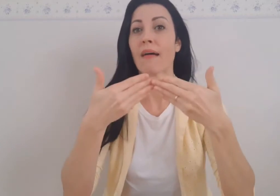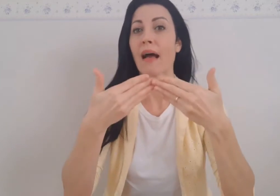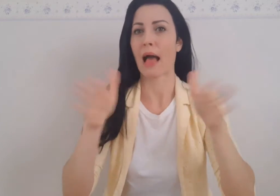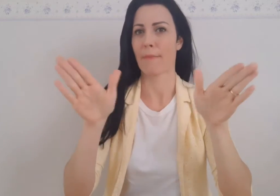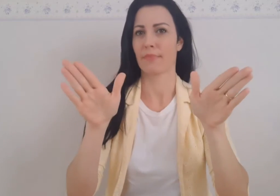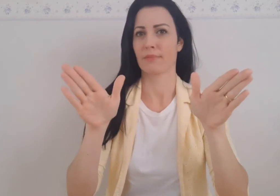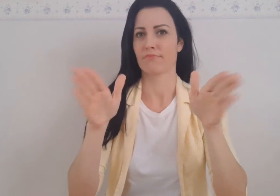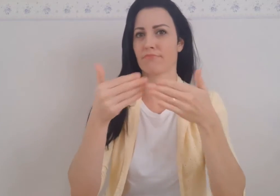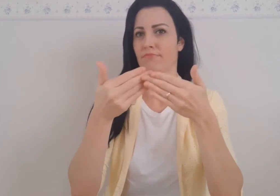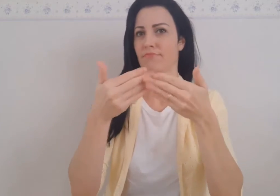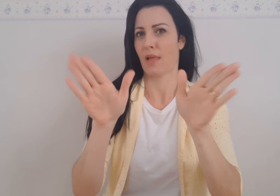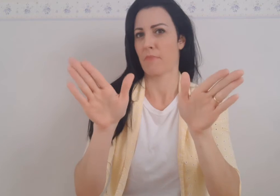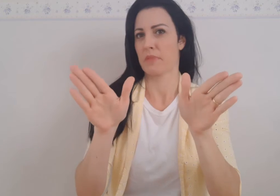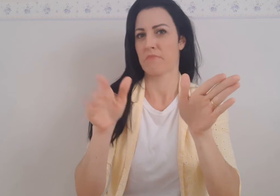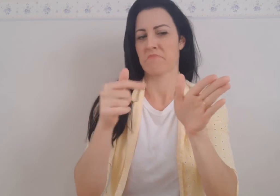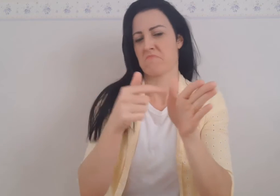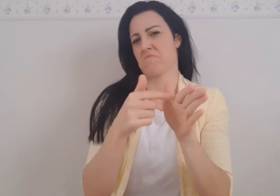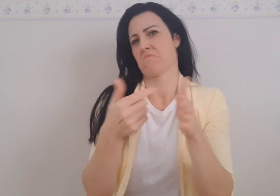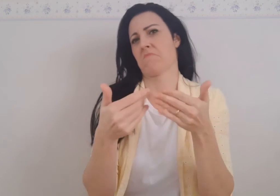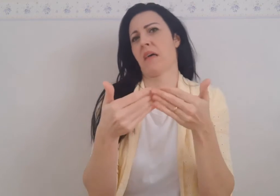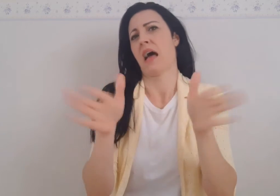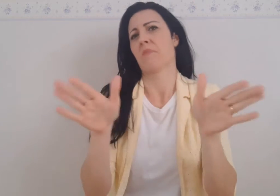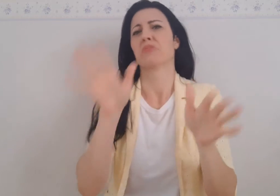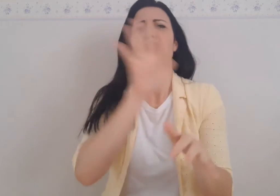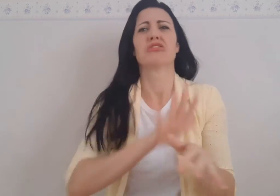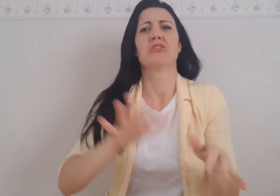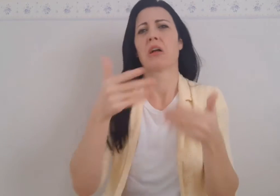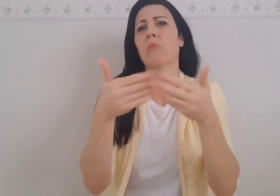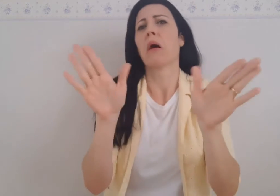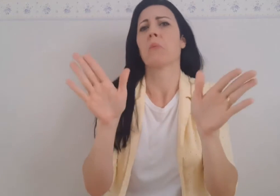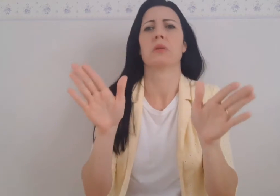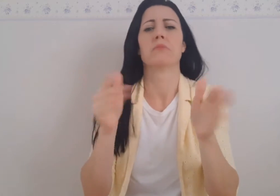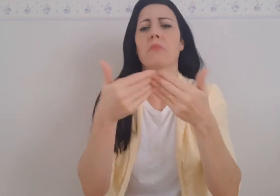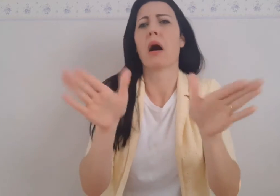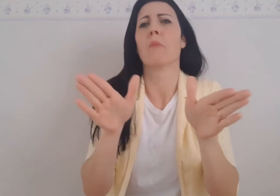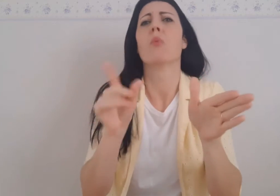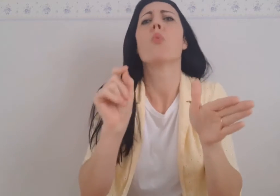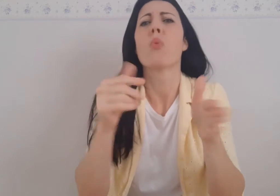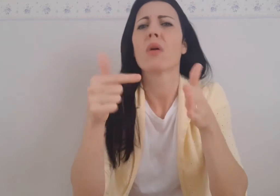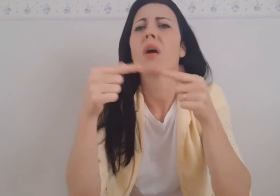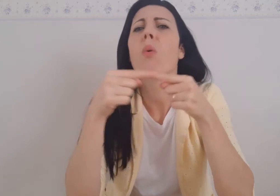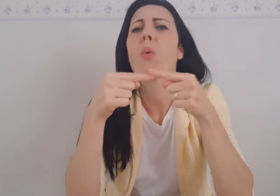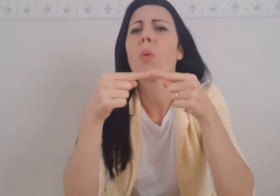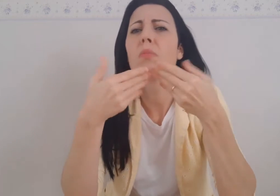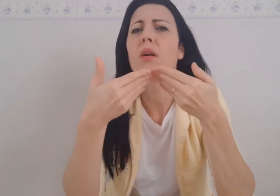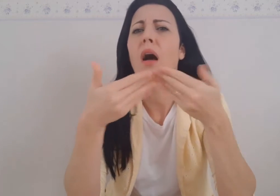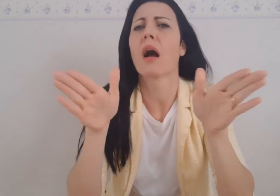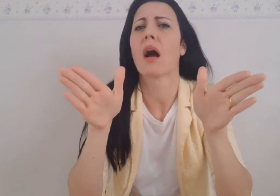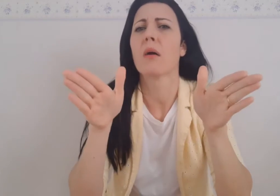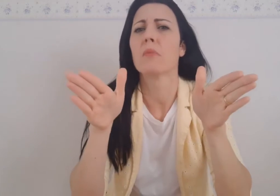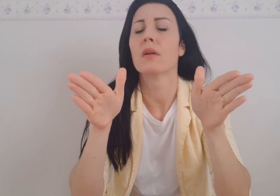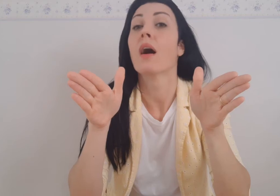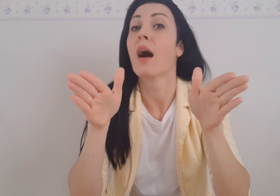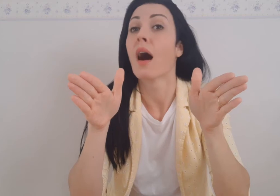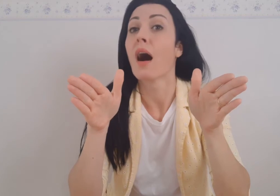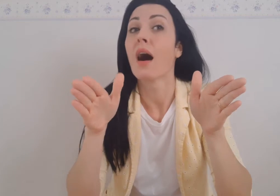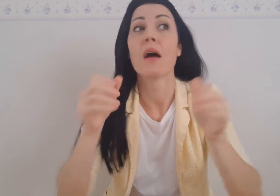Outro verbo, abrir. Abrir. Esse sinal de abrir é geral. Abrir o quê? Combina com o